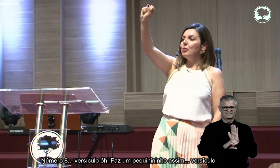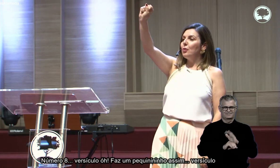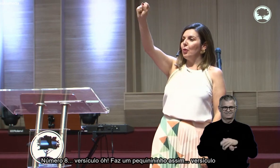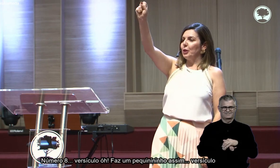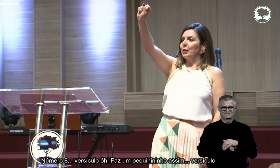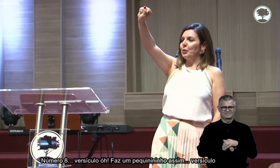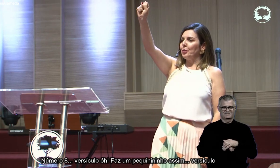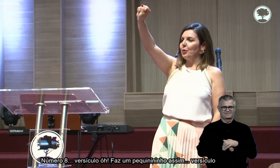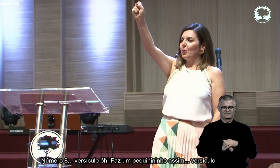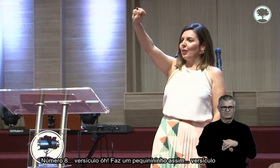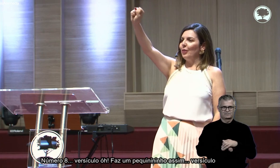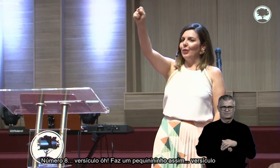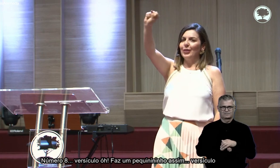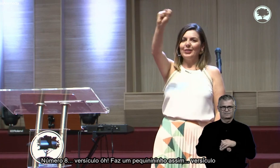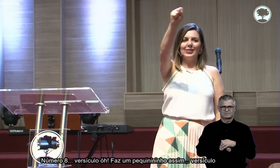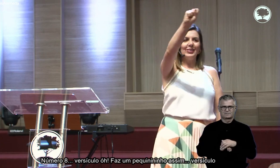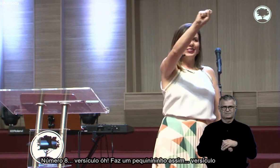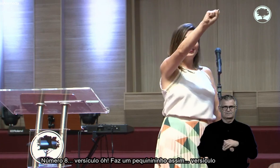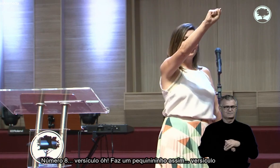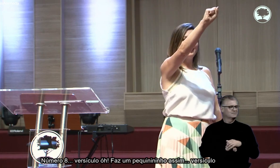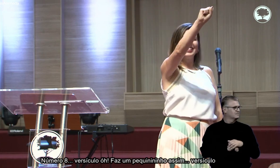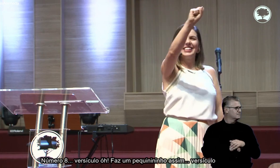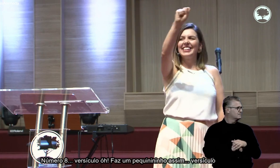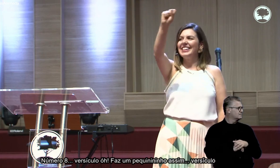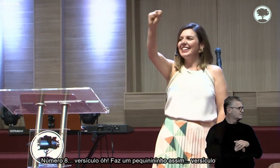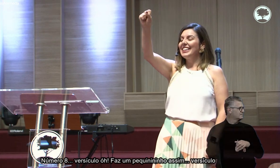Número 8. Oito,